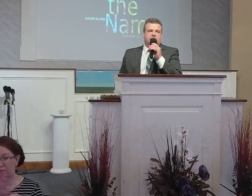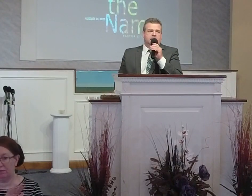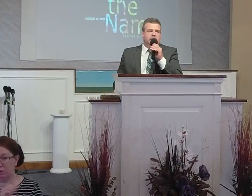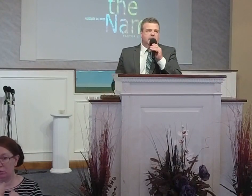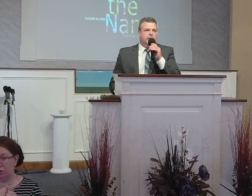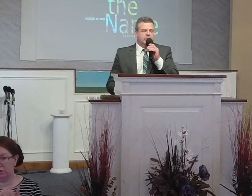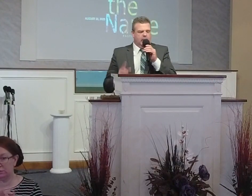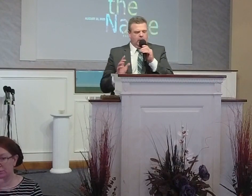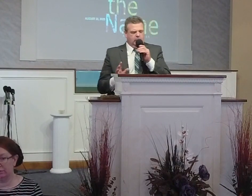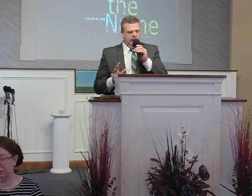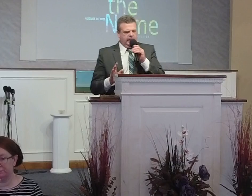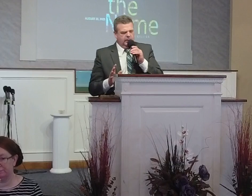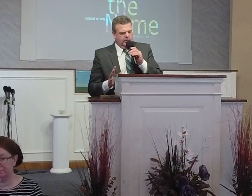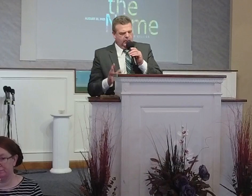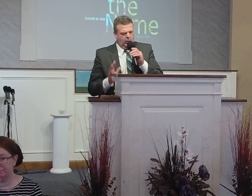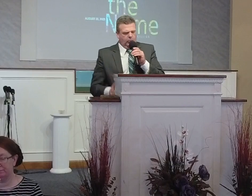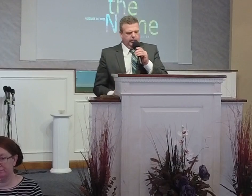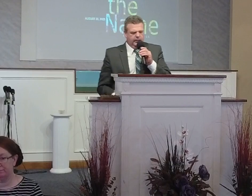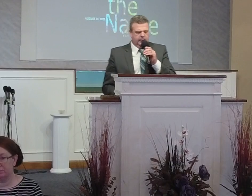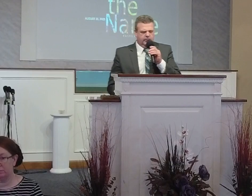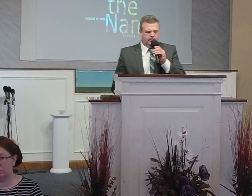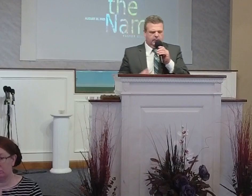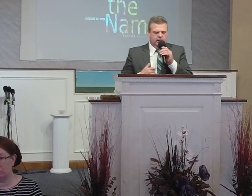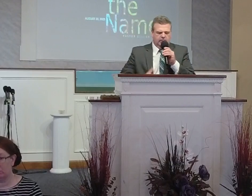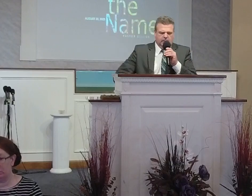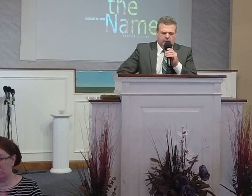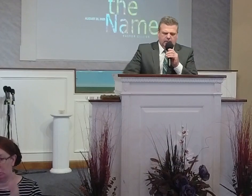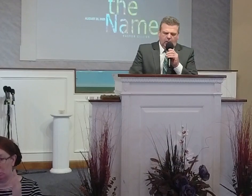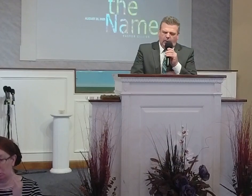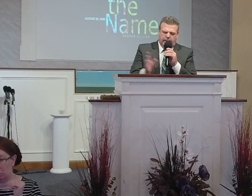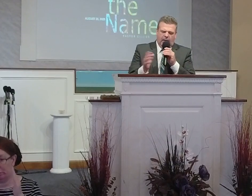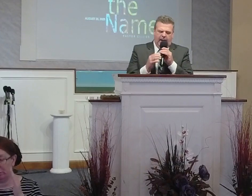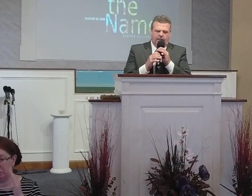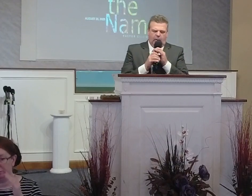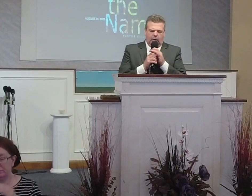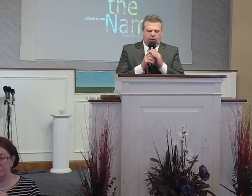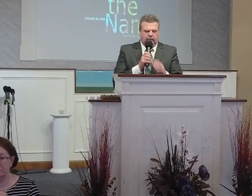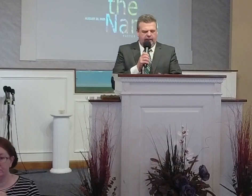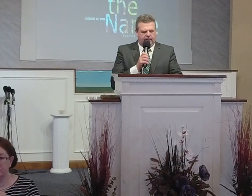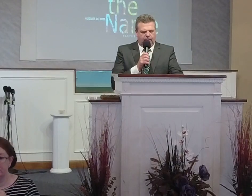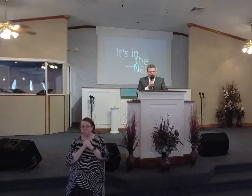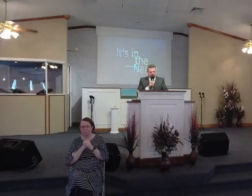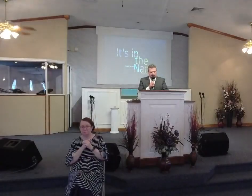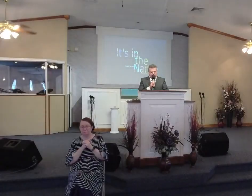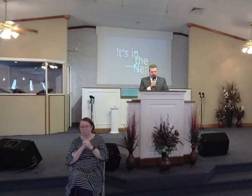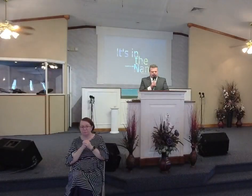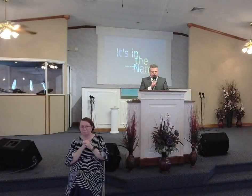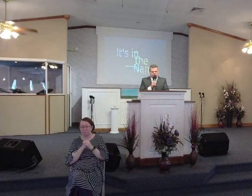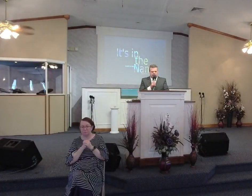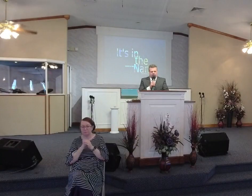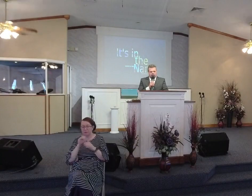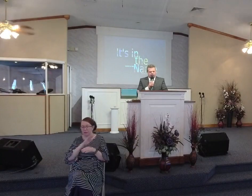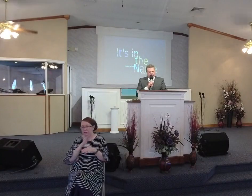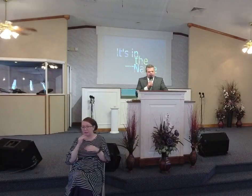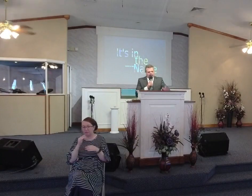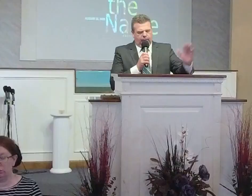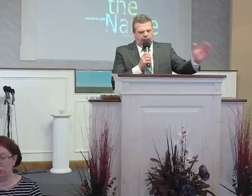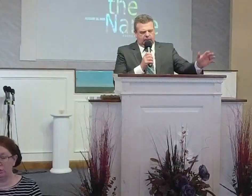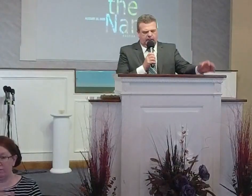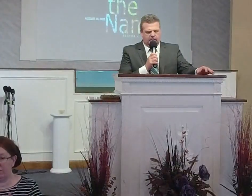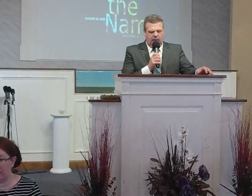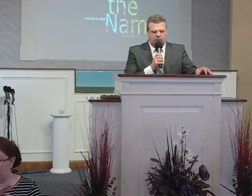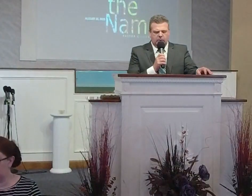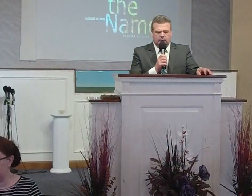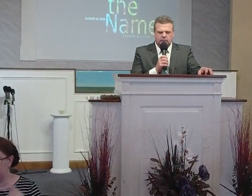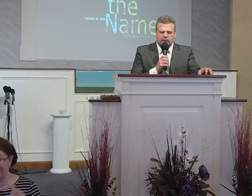Porque él quería tener al hombre lleno del espíritu. Esa era nuestra única esperanza. En su tiempo en la tierra